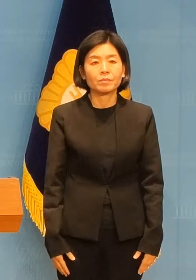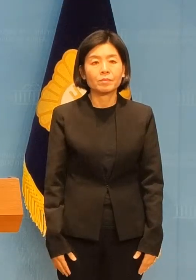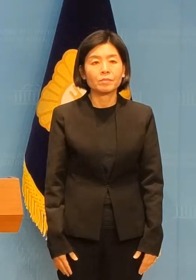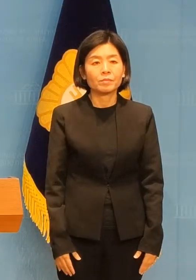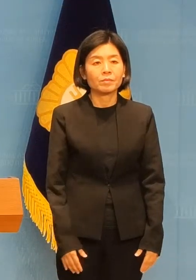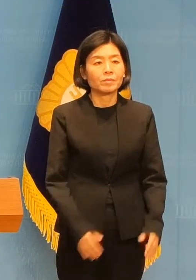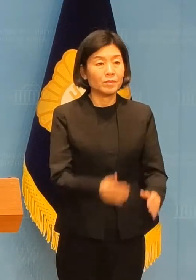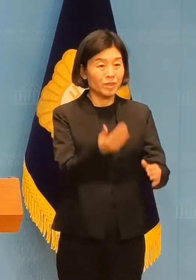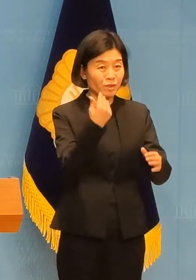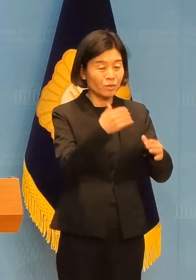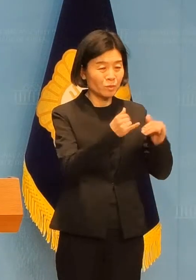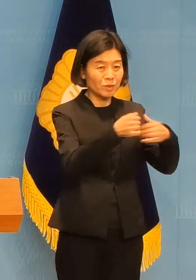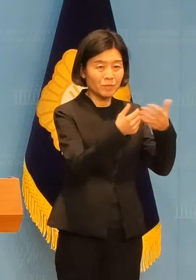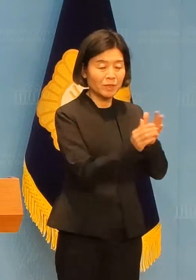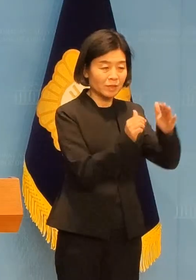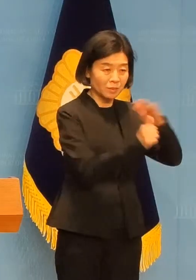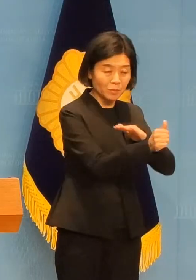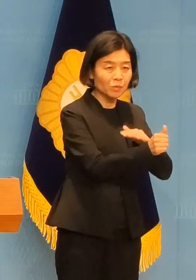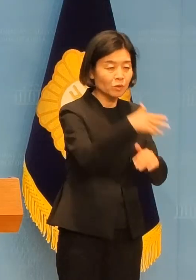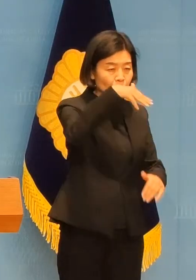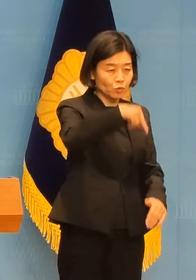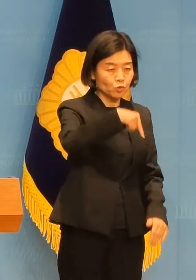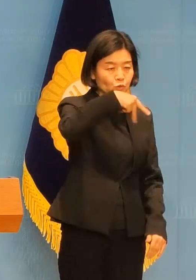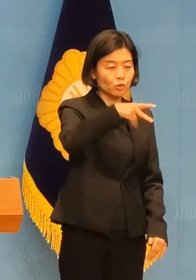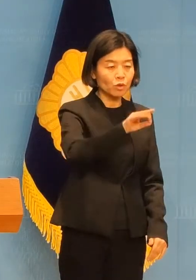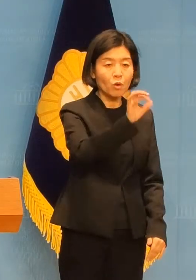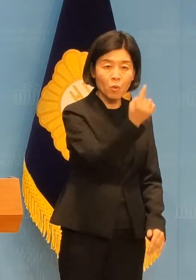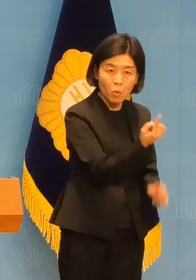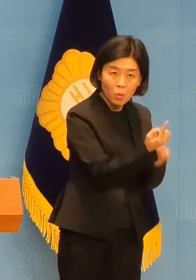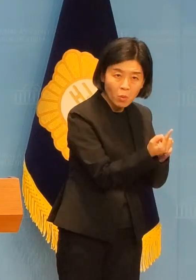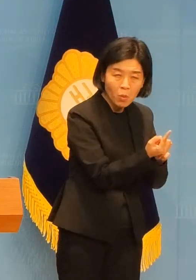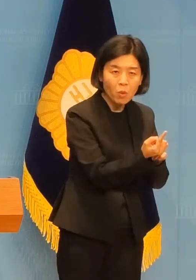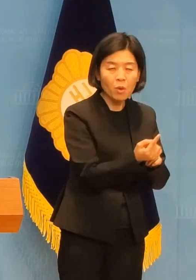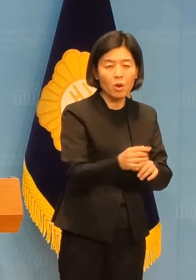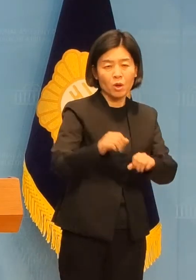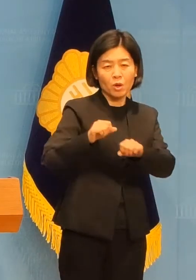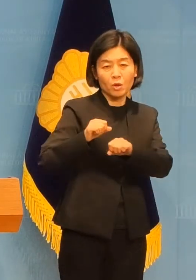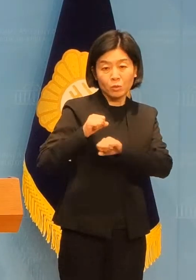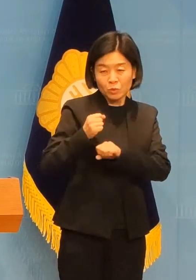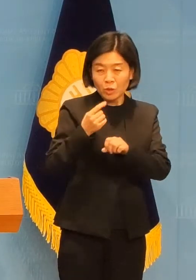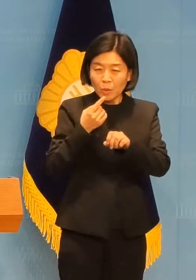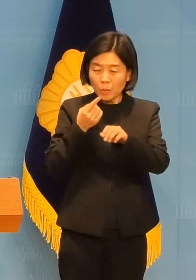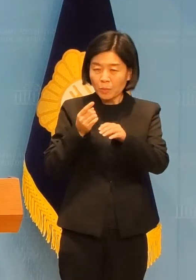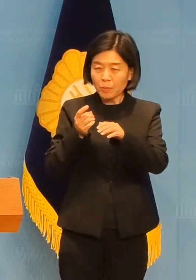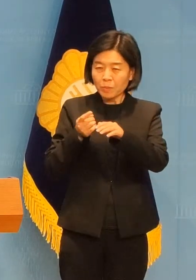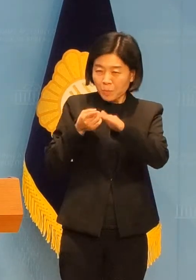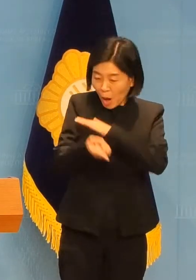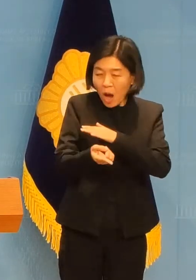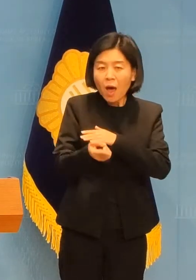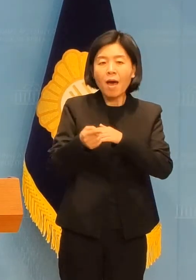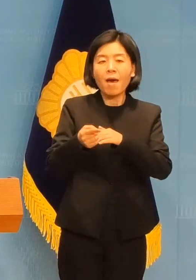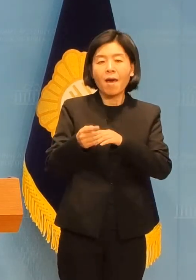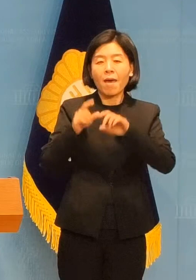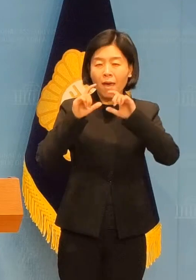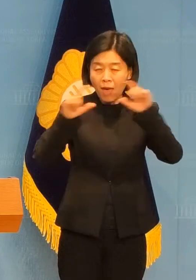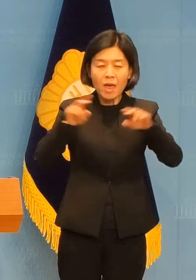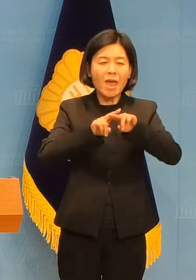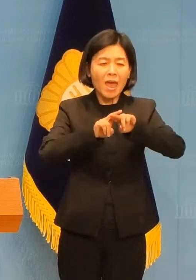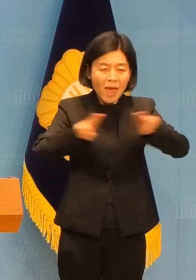추경호 전 원내대표의 명백한 계엄 해제 방해, 헌법 무시, 이는 반드시